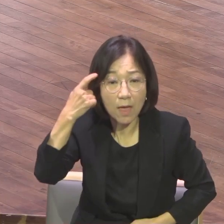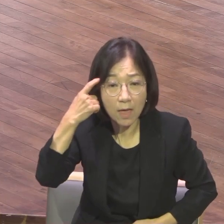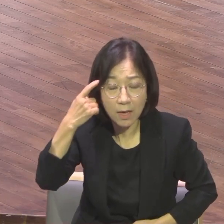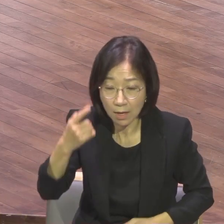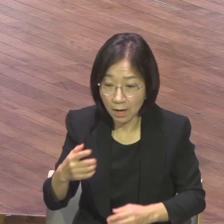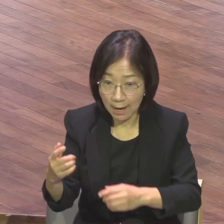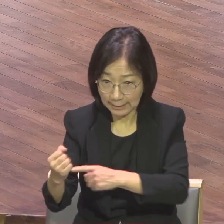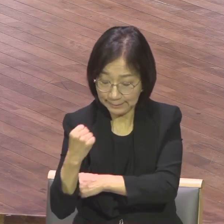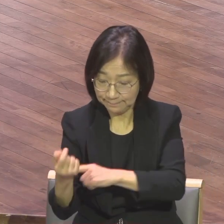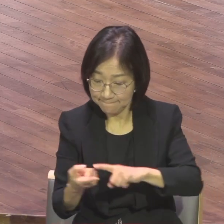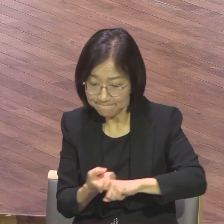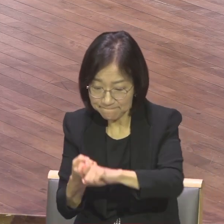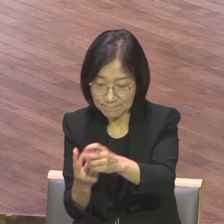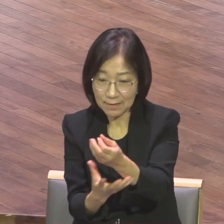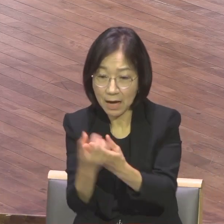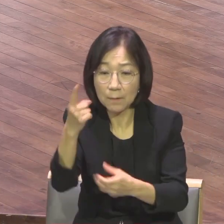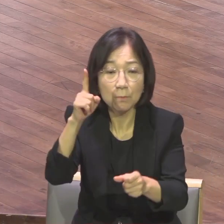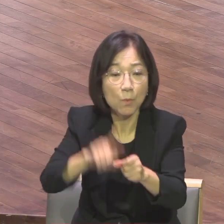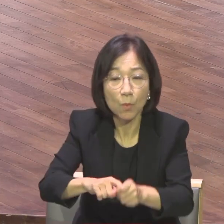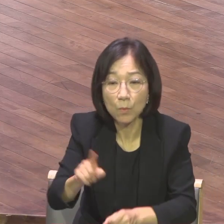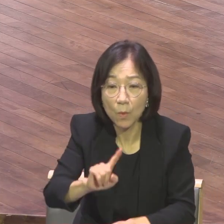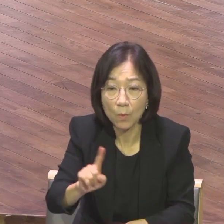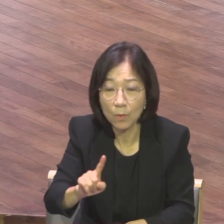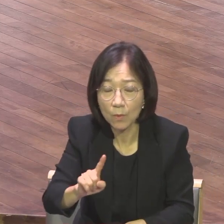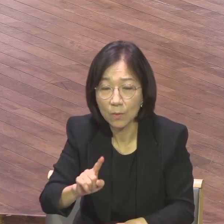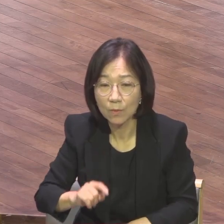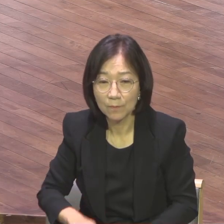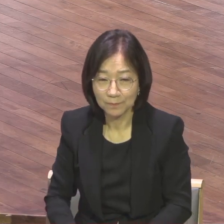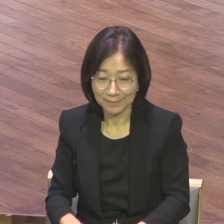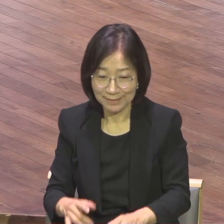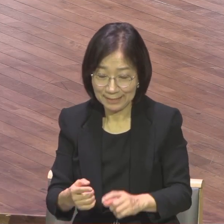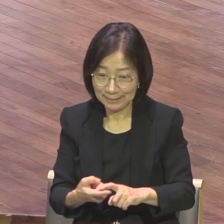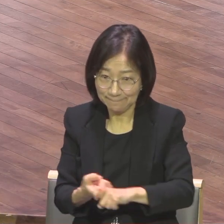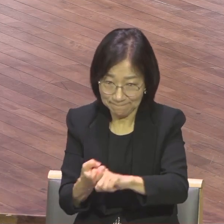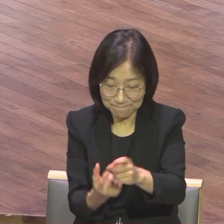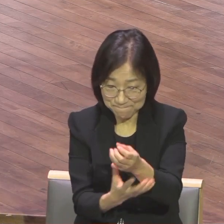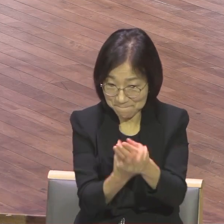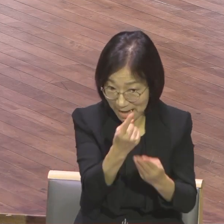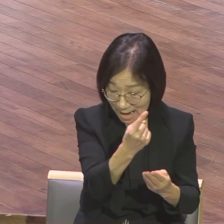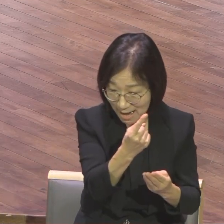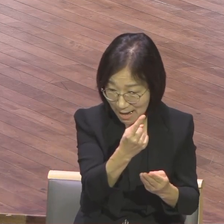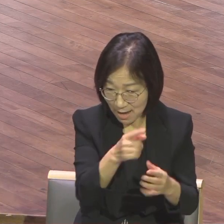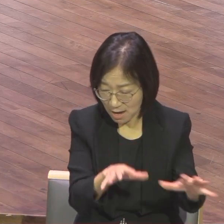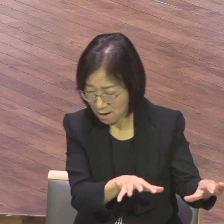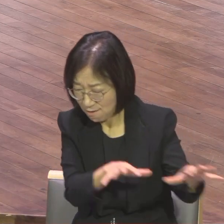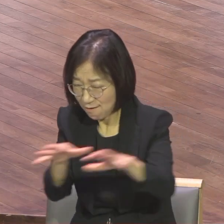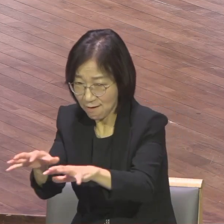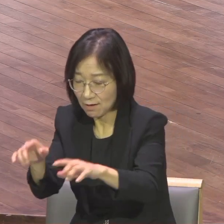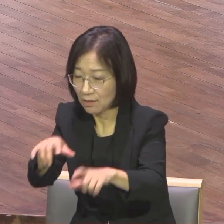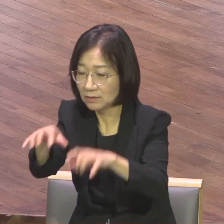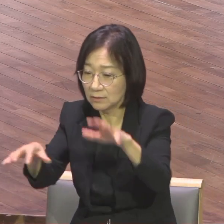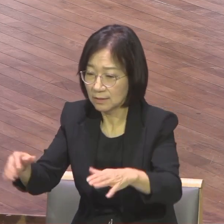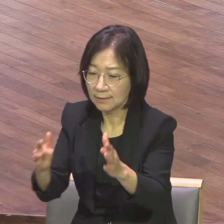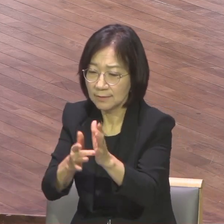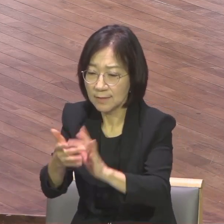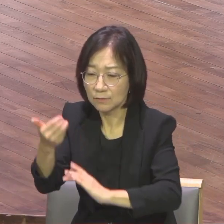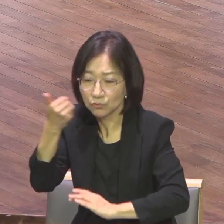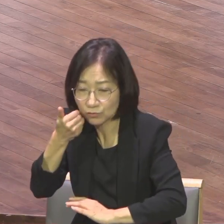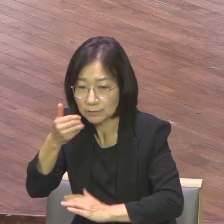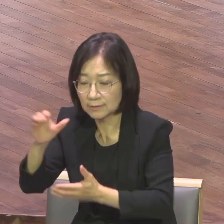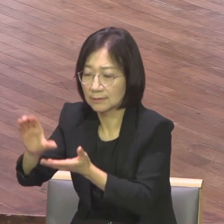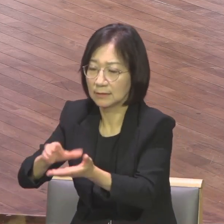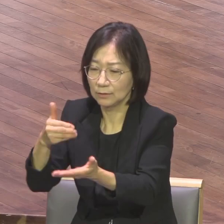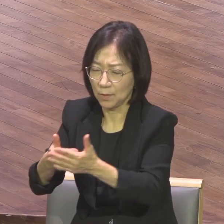뭐예요? 원리스 되어져서 현장에서 예수와 그리스도 모든 문제